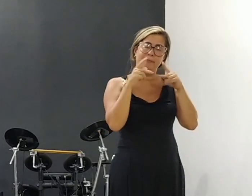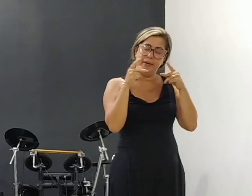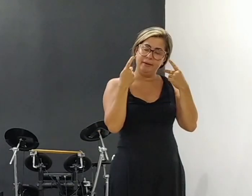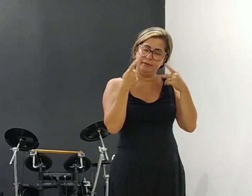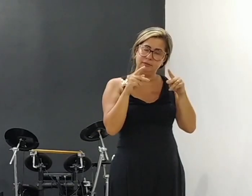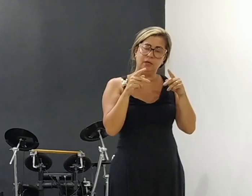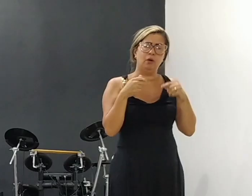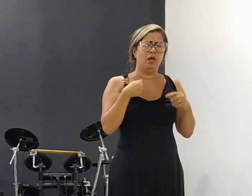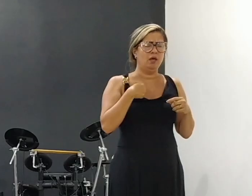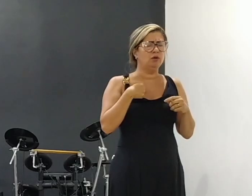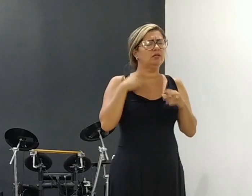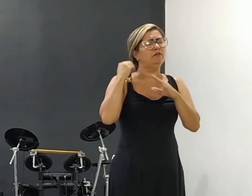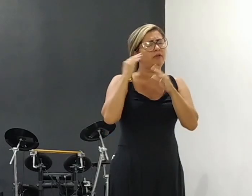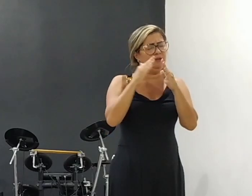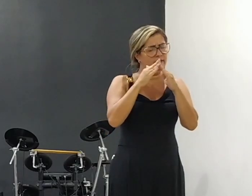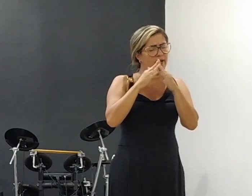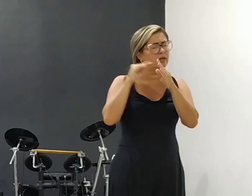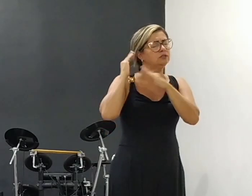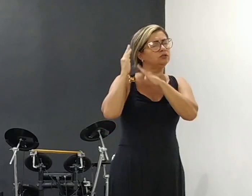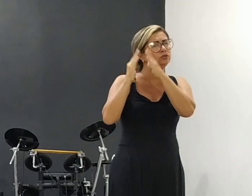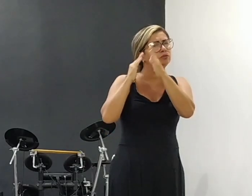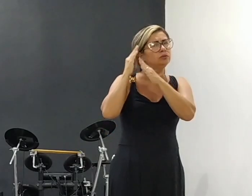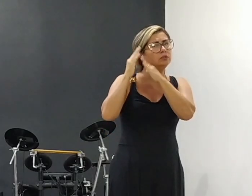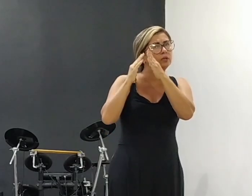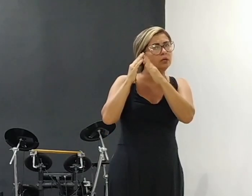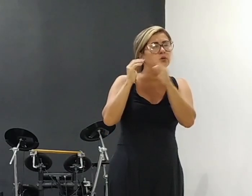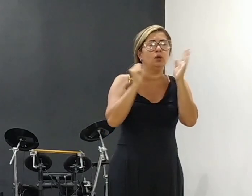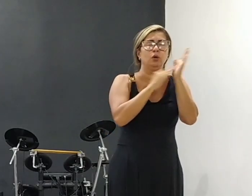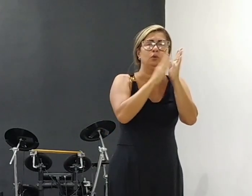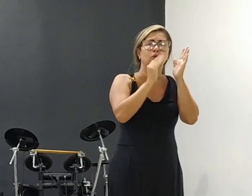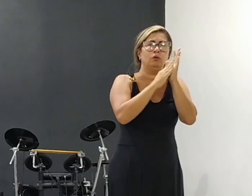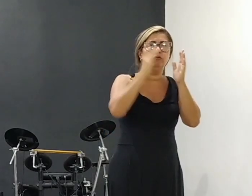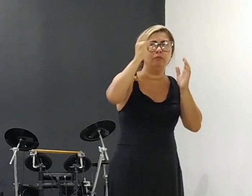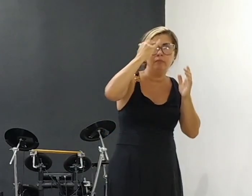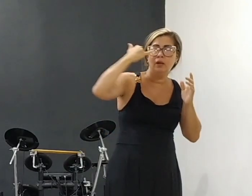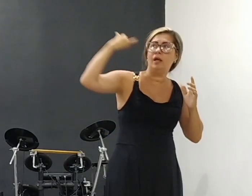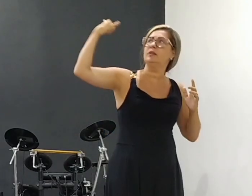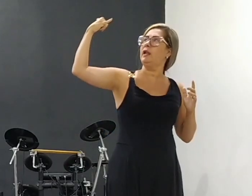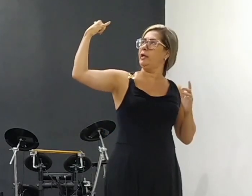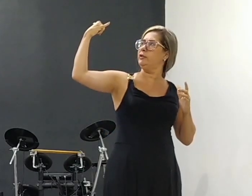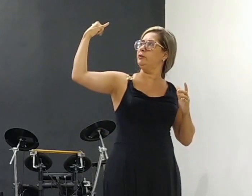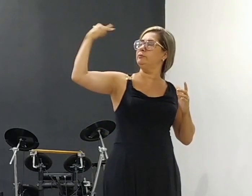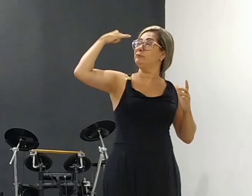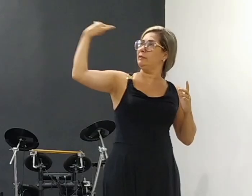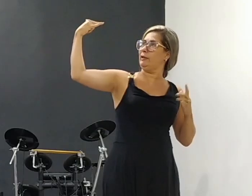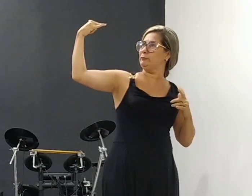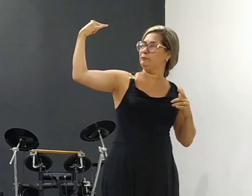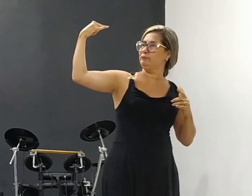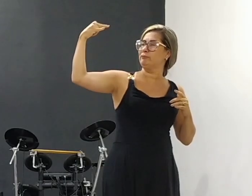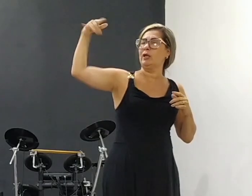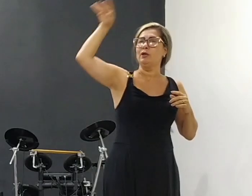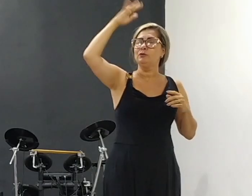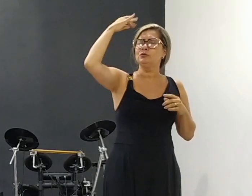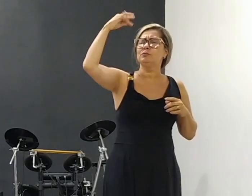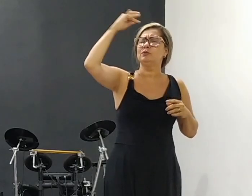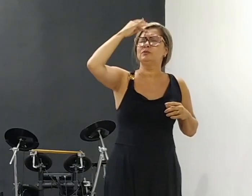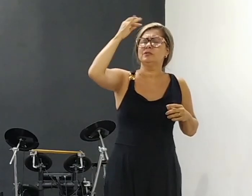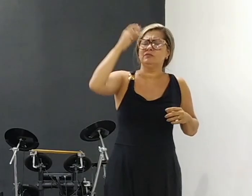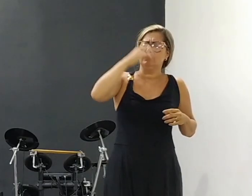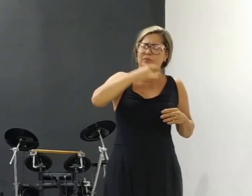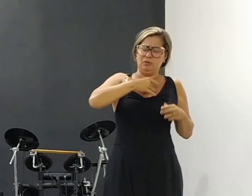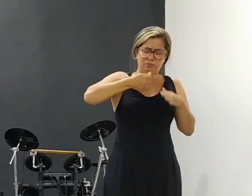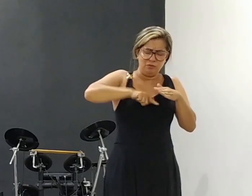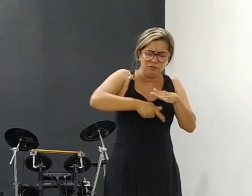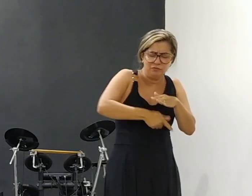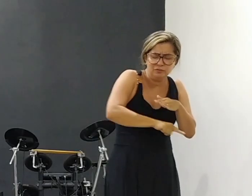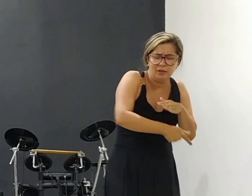pelo nosso Ministério de Louvor. Me atraiu? Isso, me atraiu. O Espírito Santo falou comigo